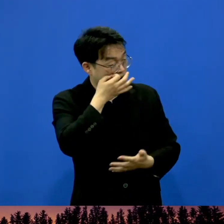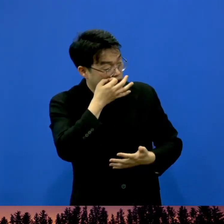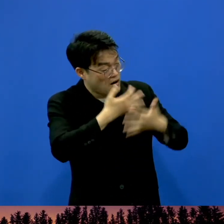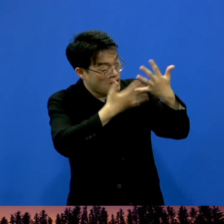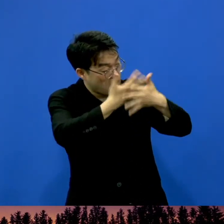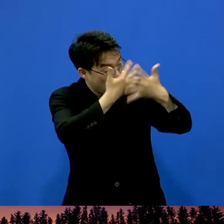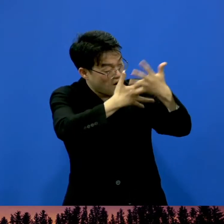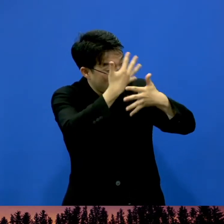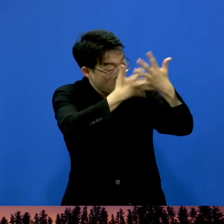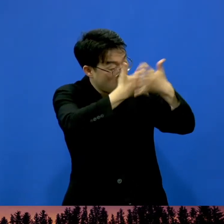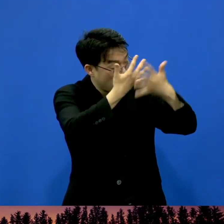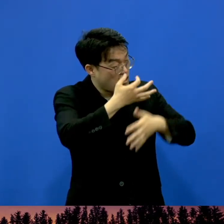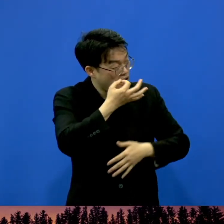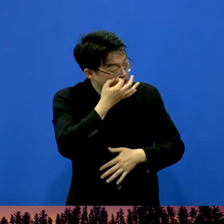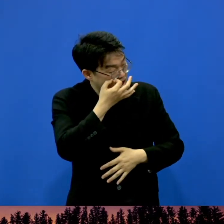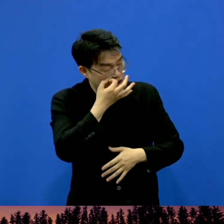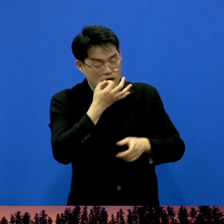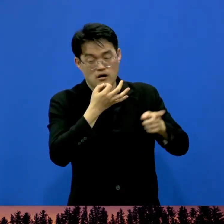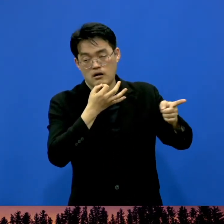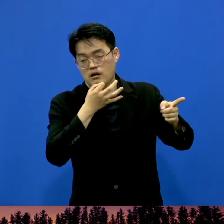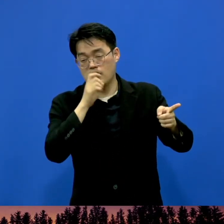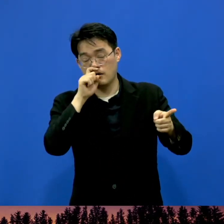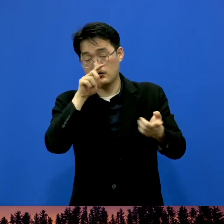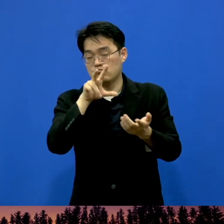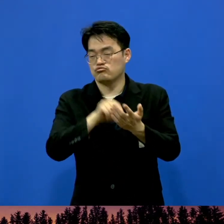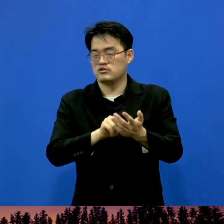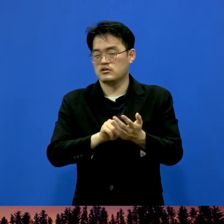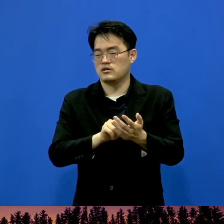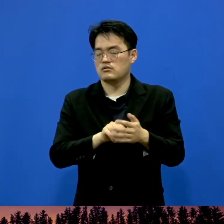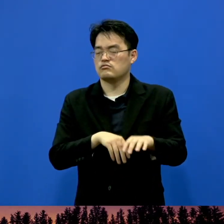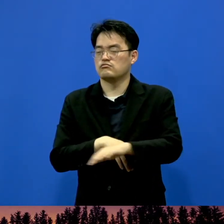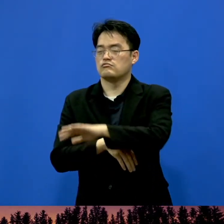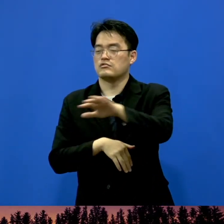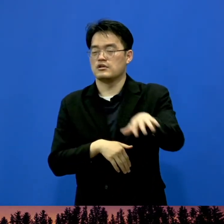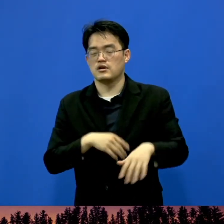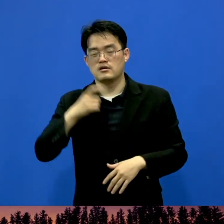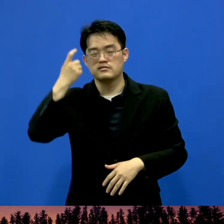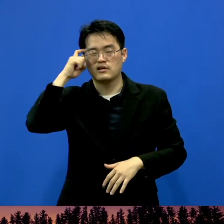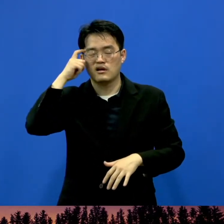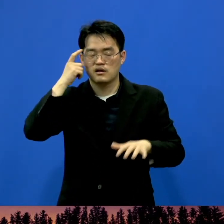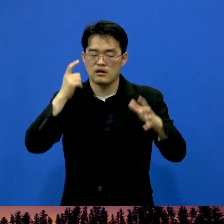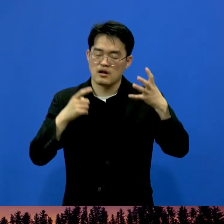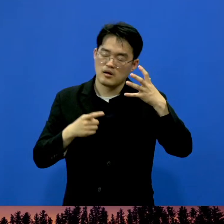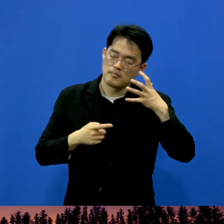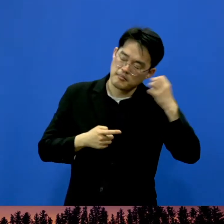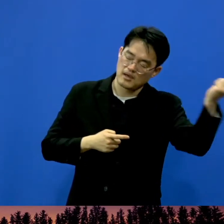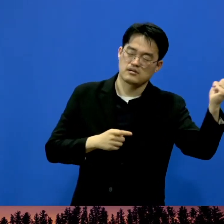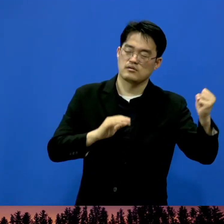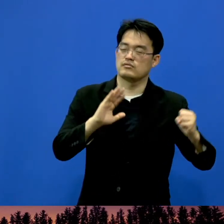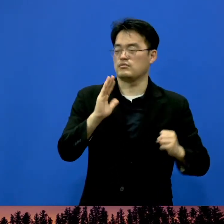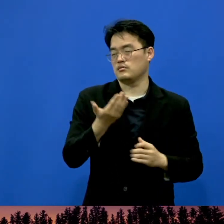움직이잖아요. 그 장면에서 눈을 떼지 못하게 만들잖아요. 그게 뭐예요 여러분? 우리를 생각을 다 빼앗아요.